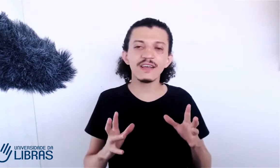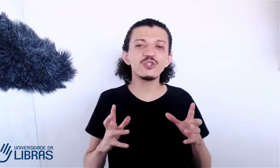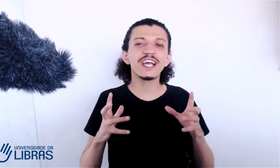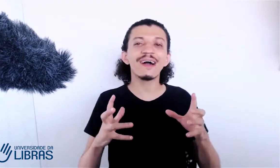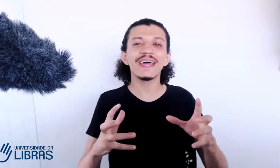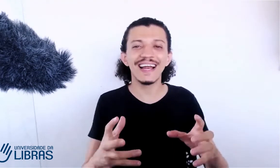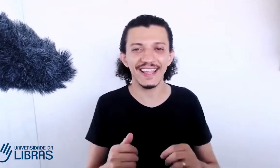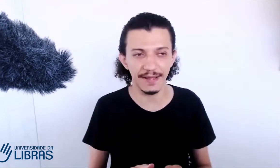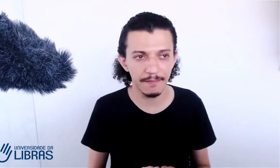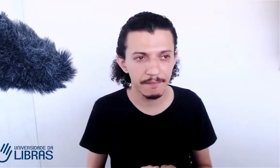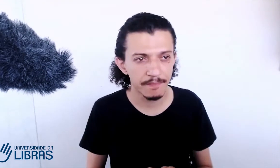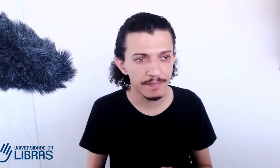de câmera lenta.